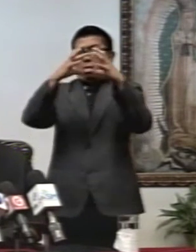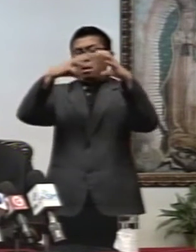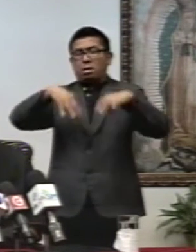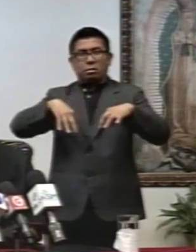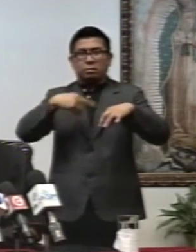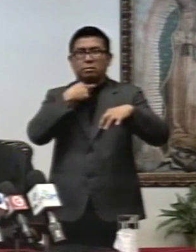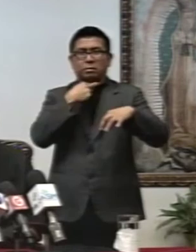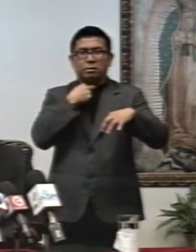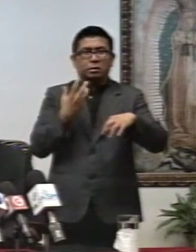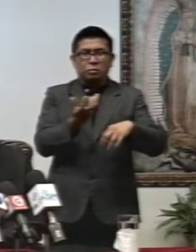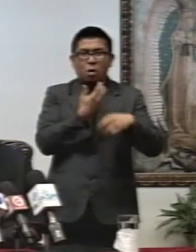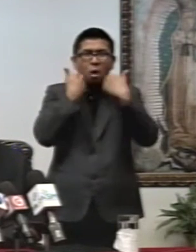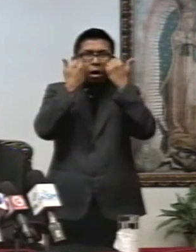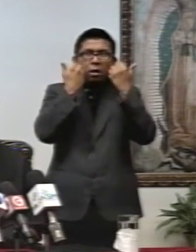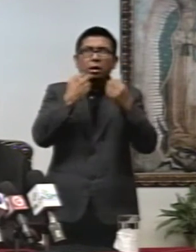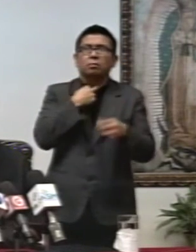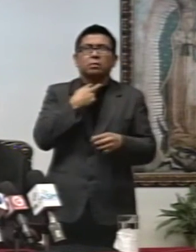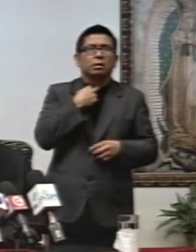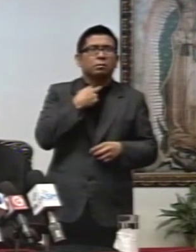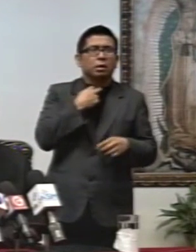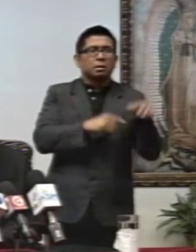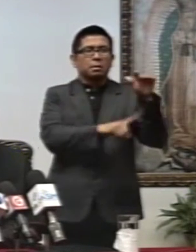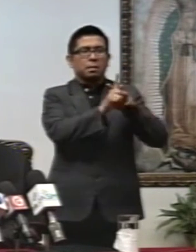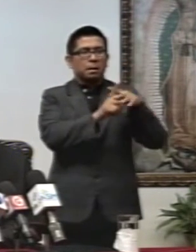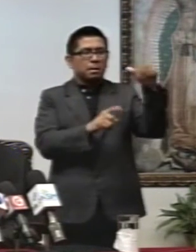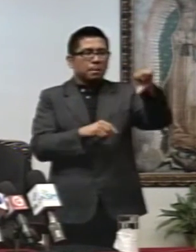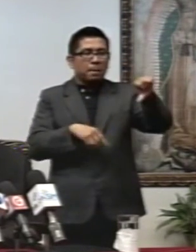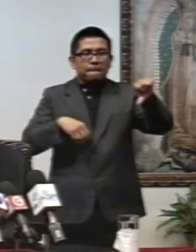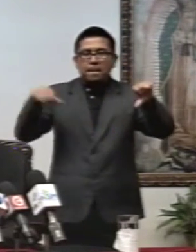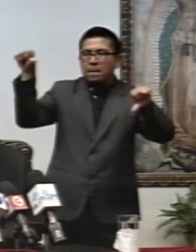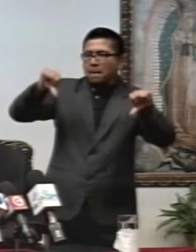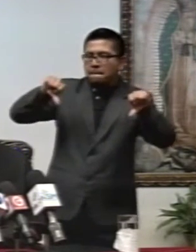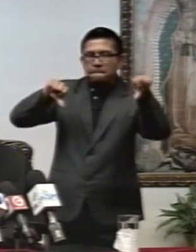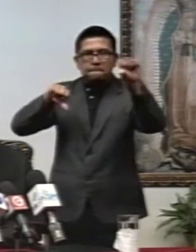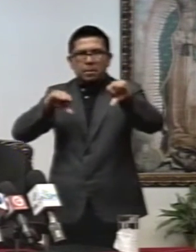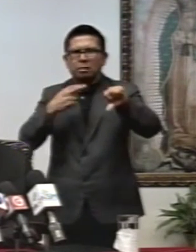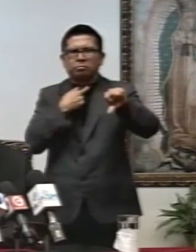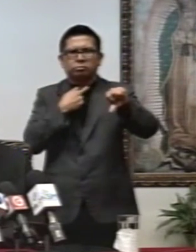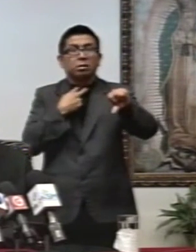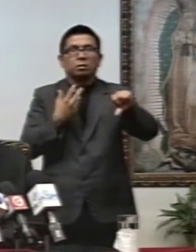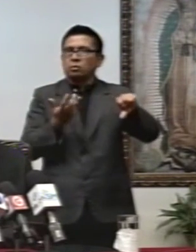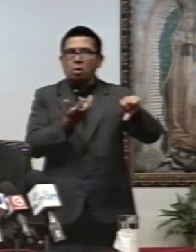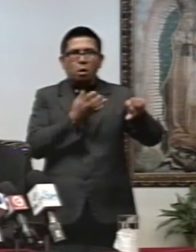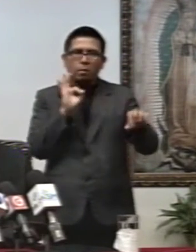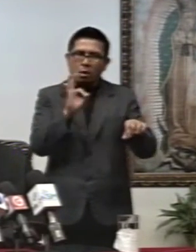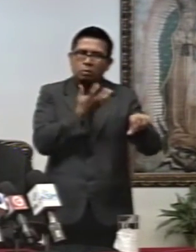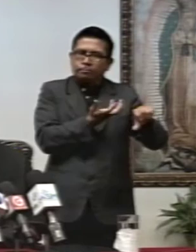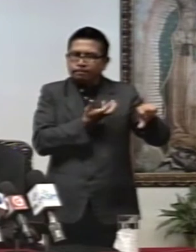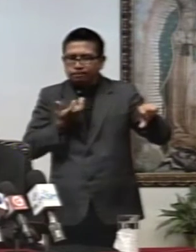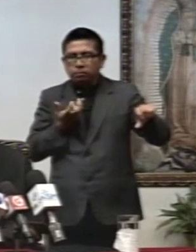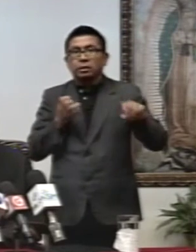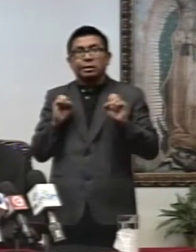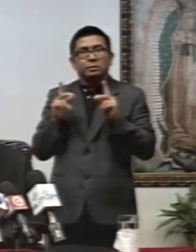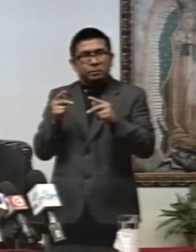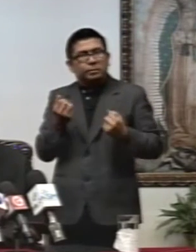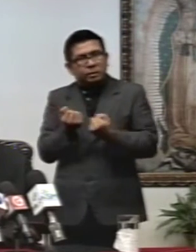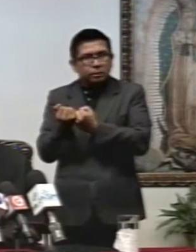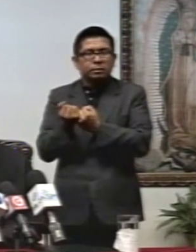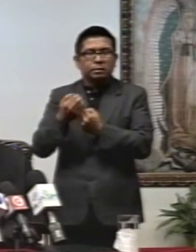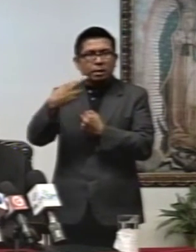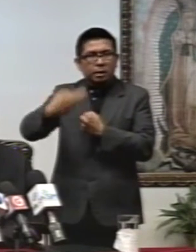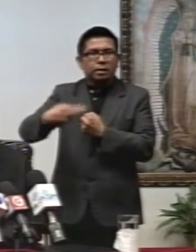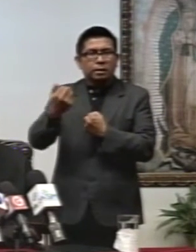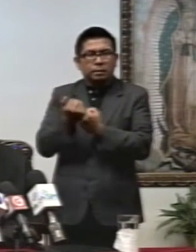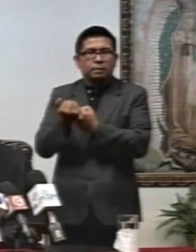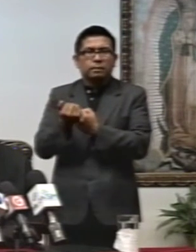les quiere ni admitir en la universidad. ¿Cómo es posible? Ni en un colegio. Si deben ser los que principalmente deberíamos apoyar para